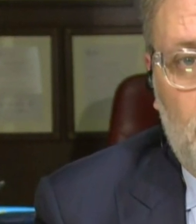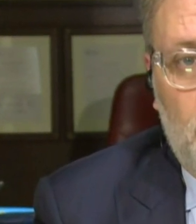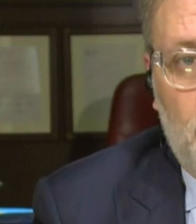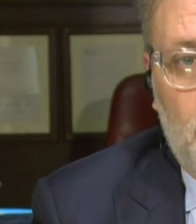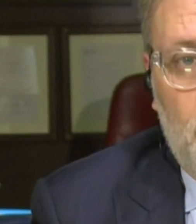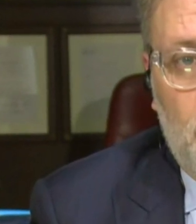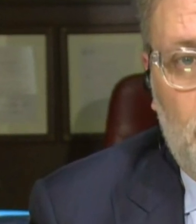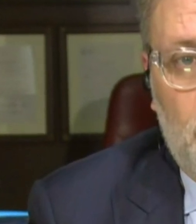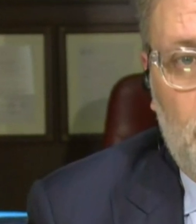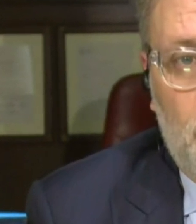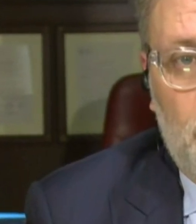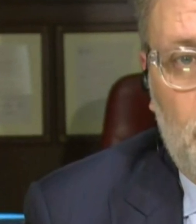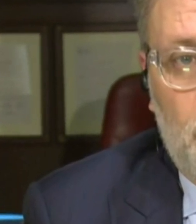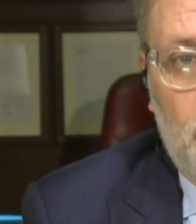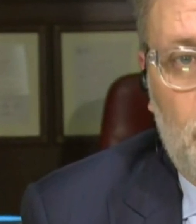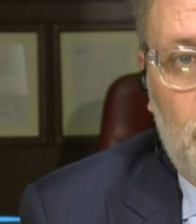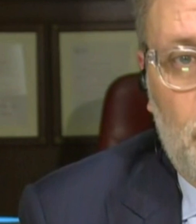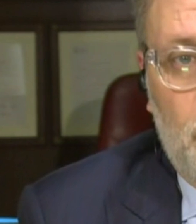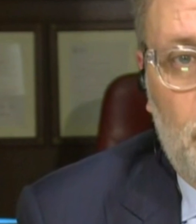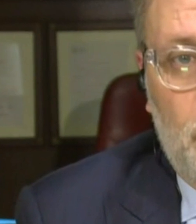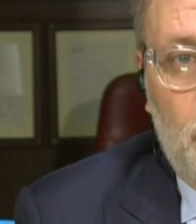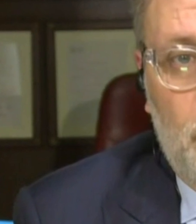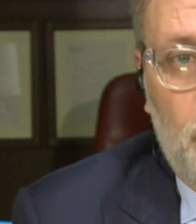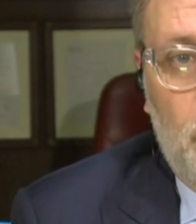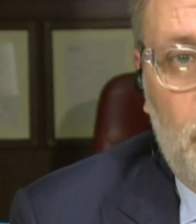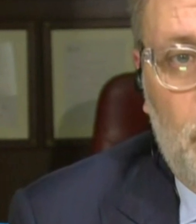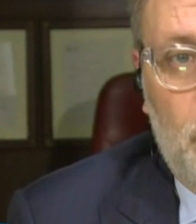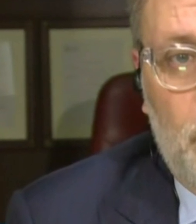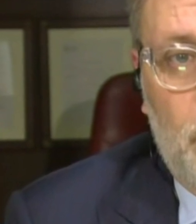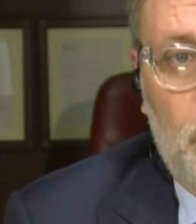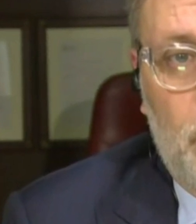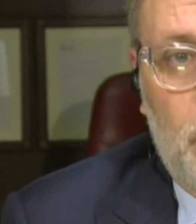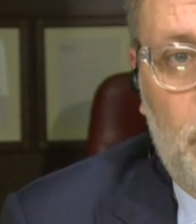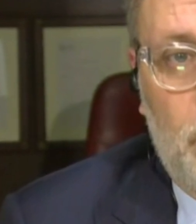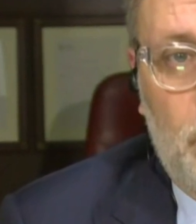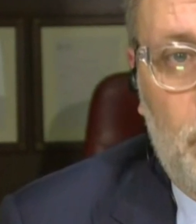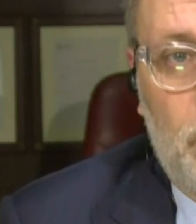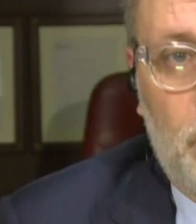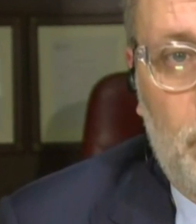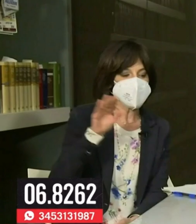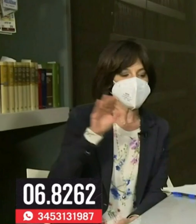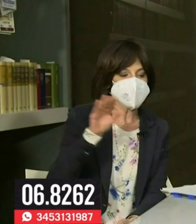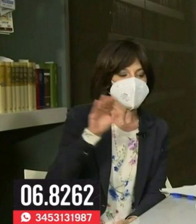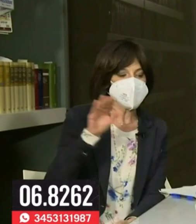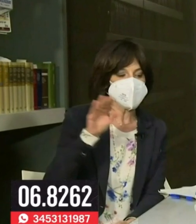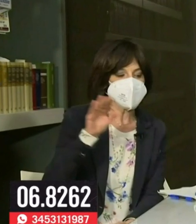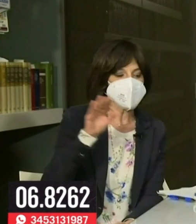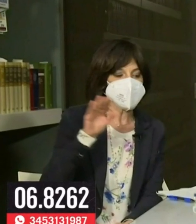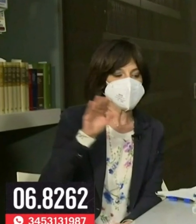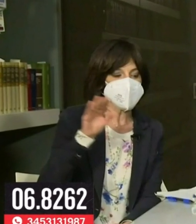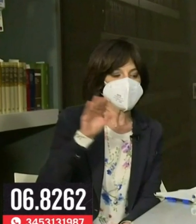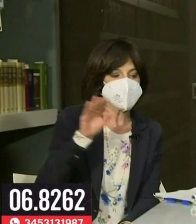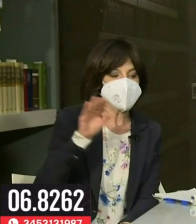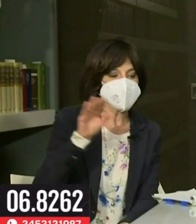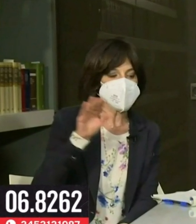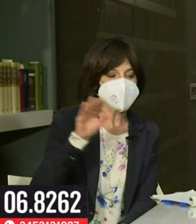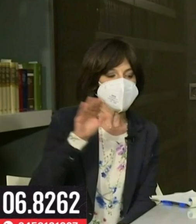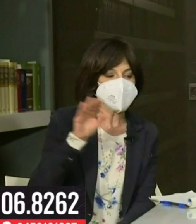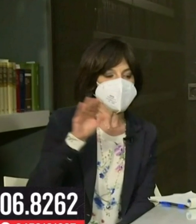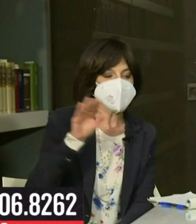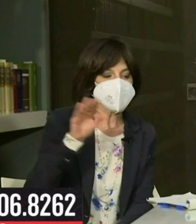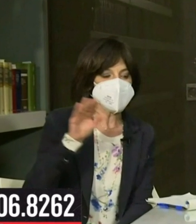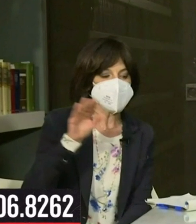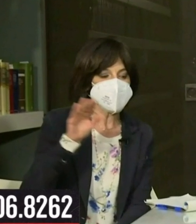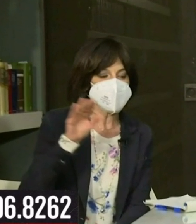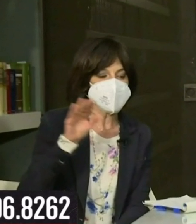durante la puntata di Chi l'ha visto. C'è anche la testimonianza di un testimone chiave, testimonianza che 17 anni fa era stata manipolata